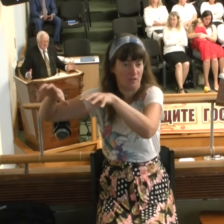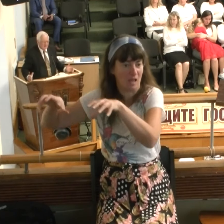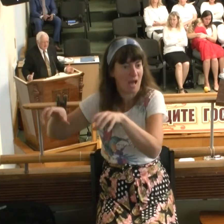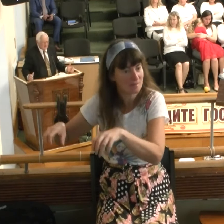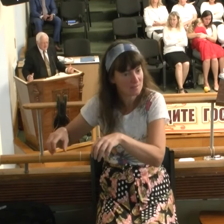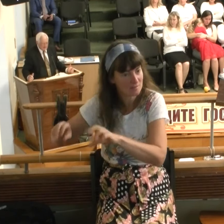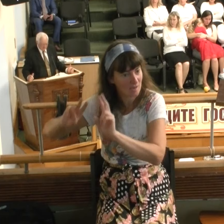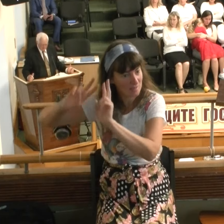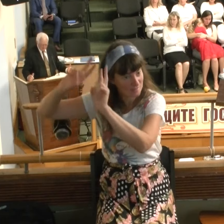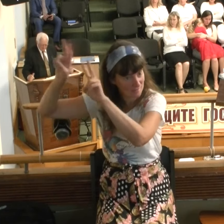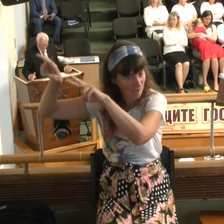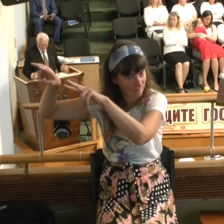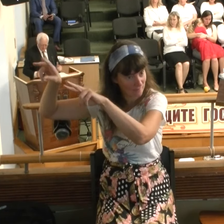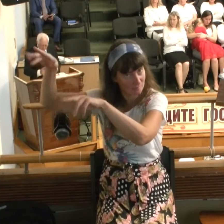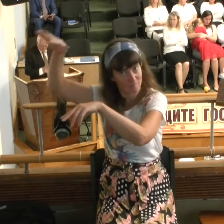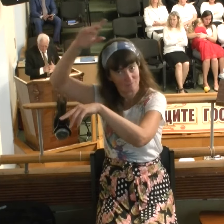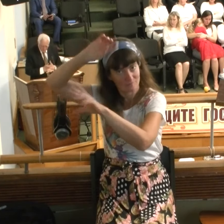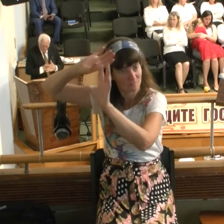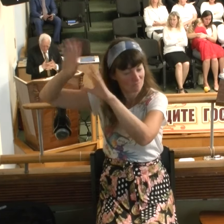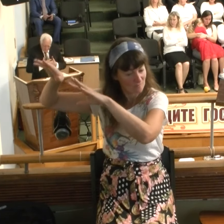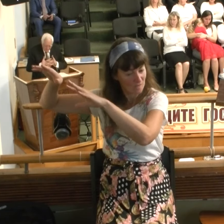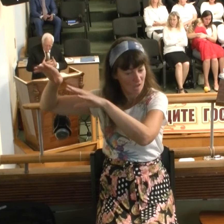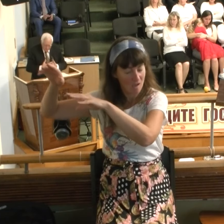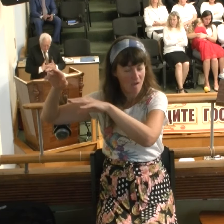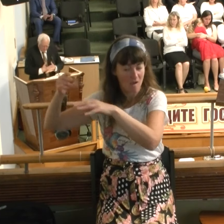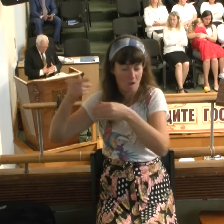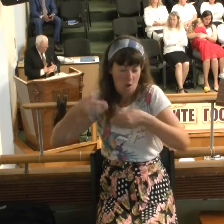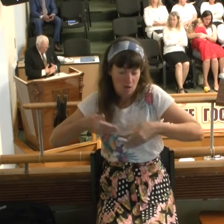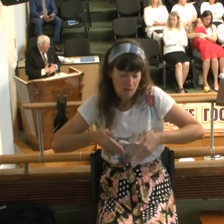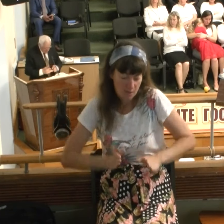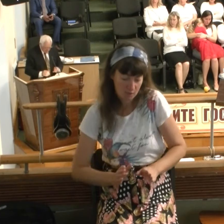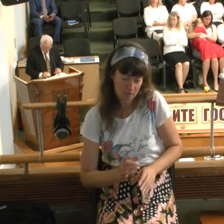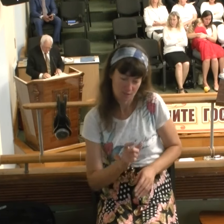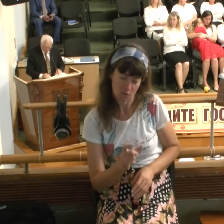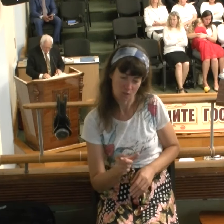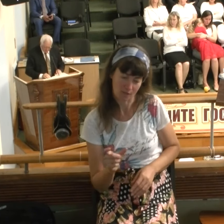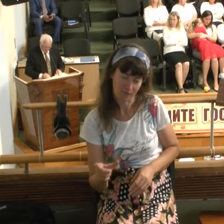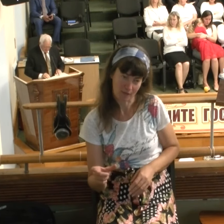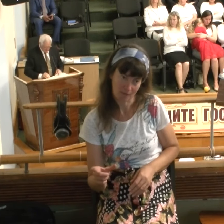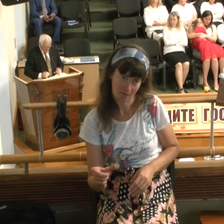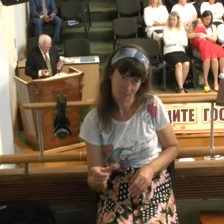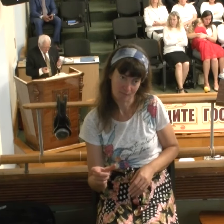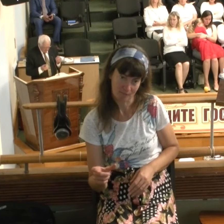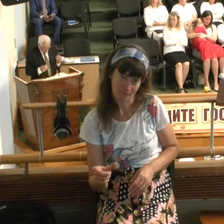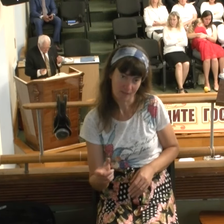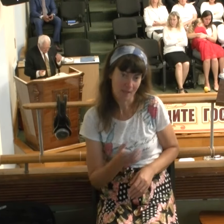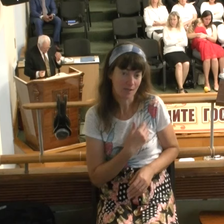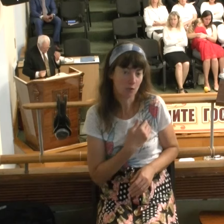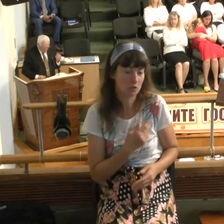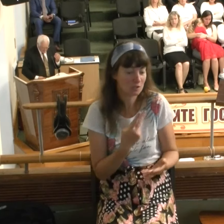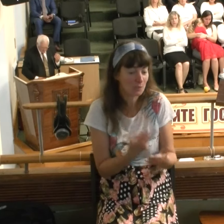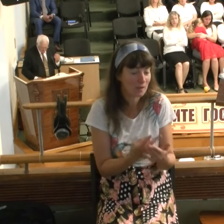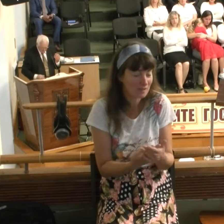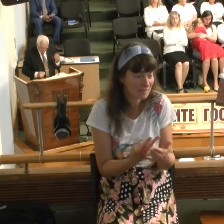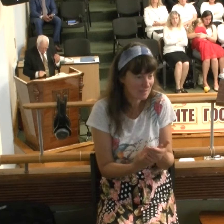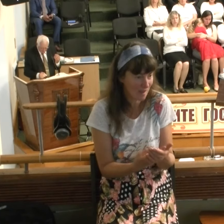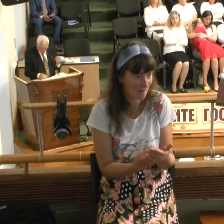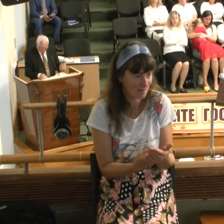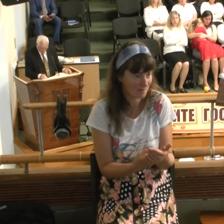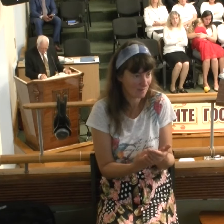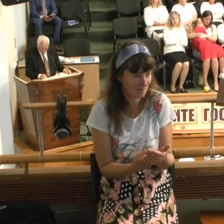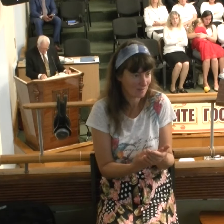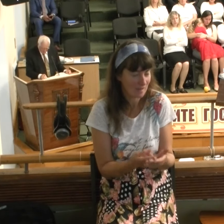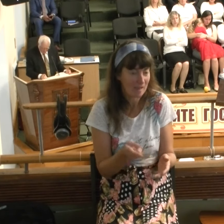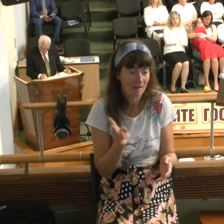Себя за нас. И поэтому Он здесь написано, смотрите, такие три вещи,